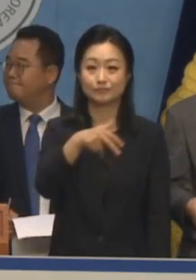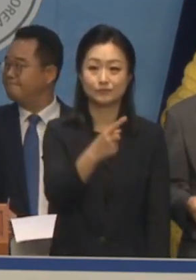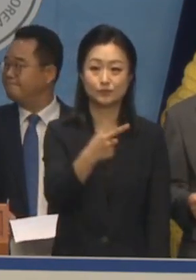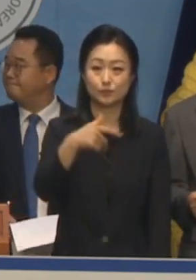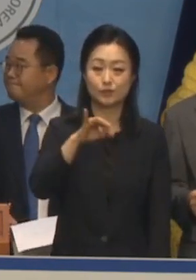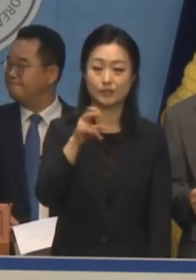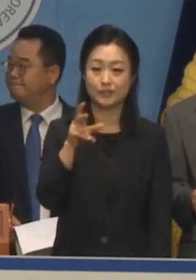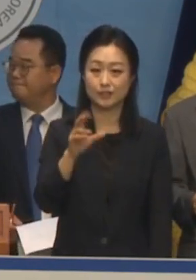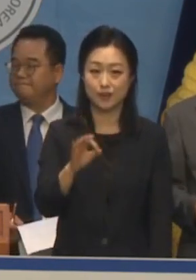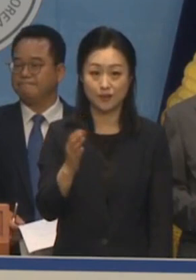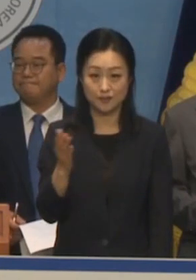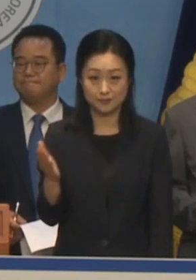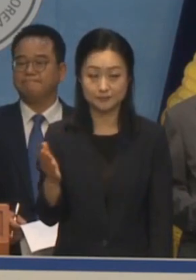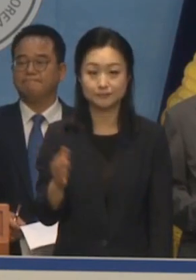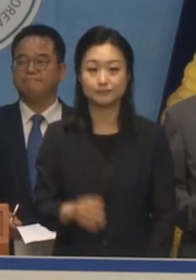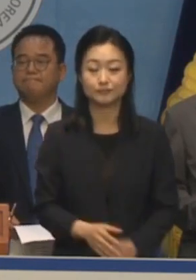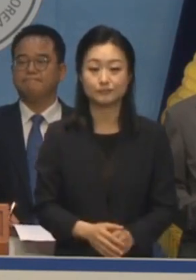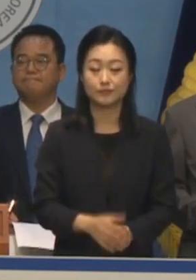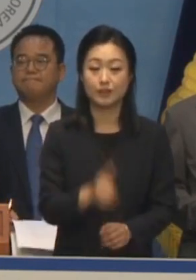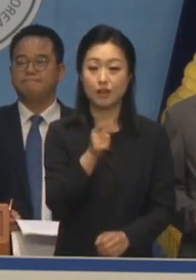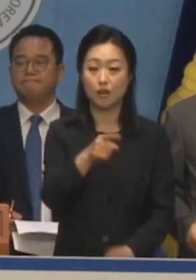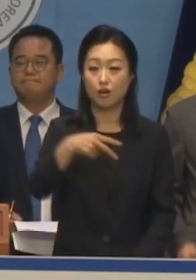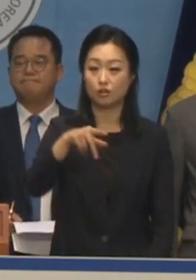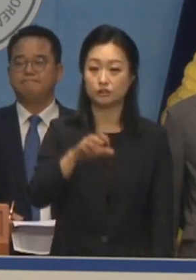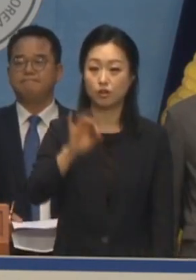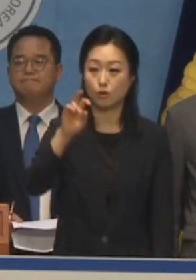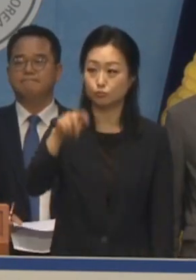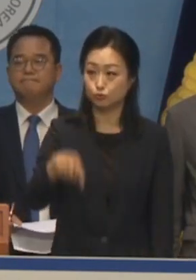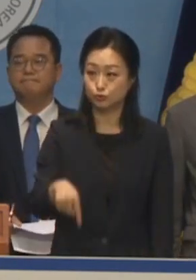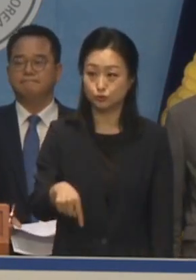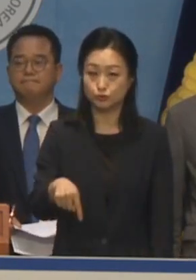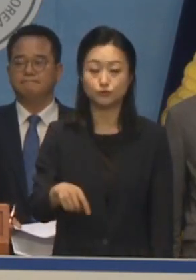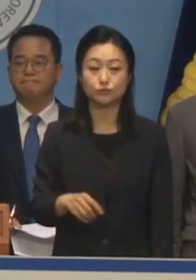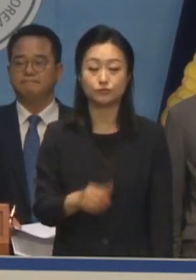조계현 의원님, 네, 안녕하세요. 허성무 의원님,